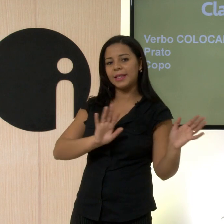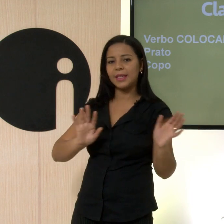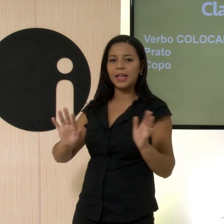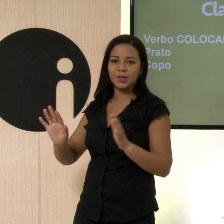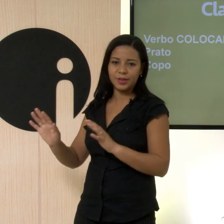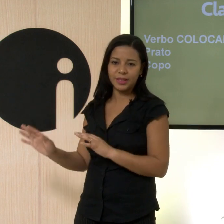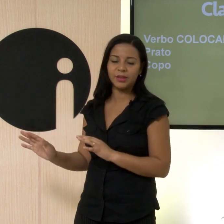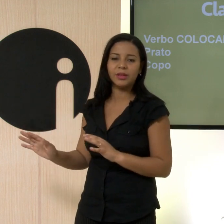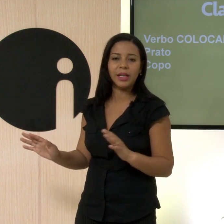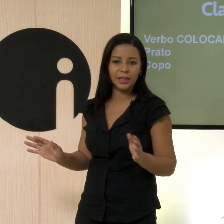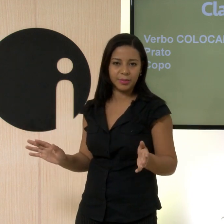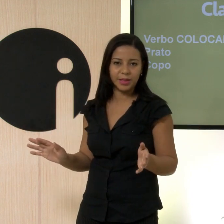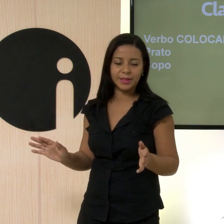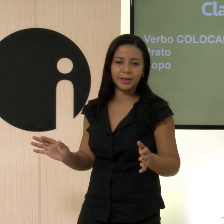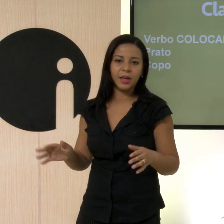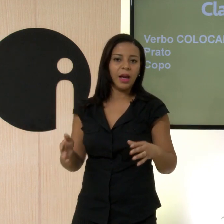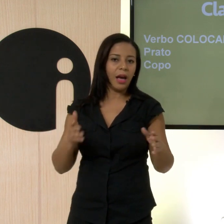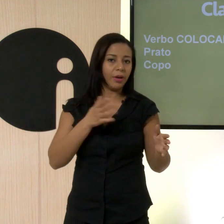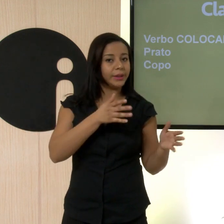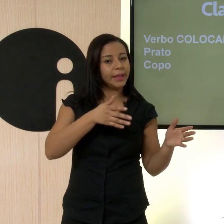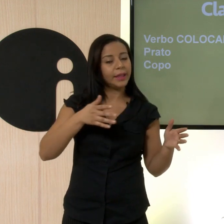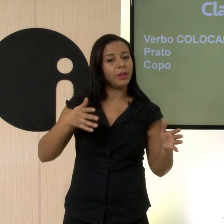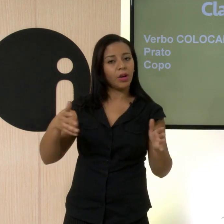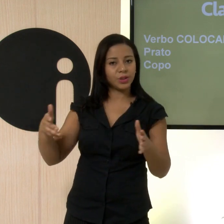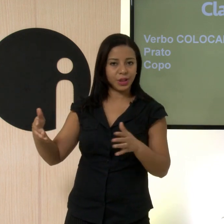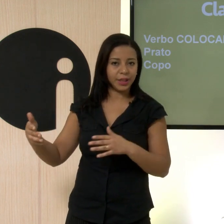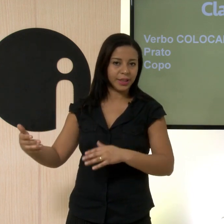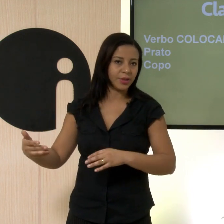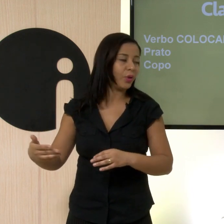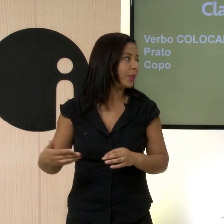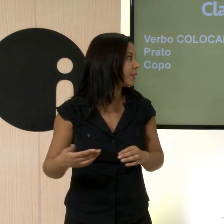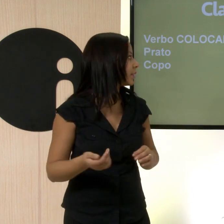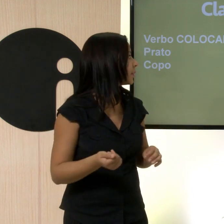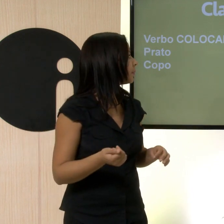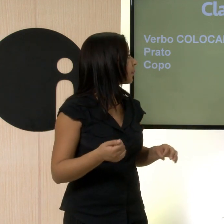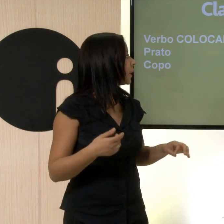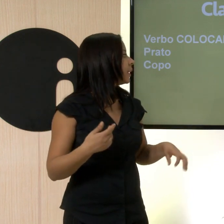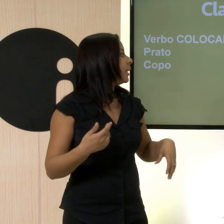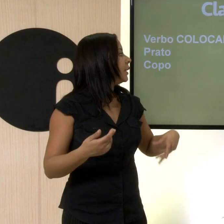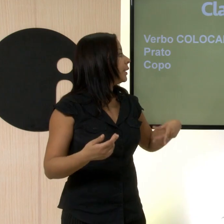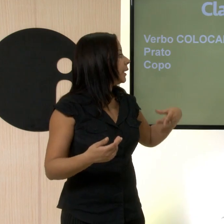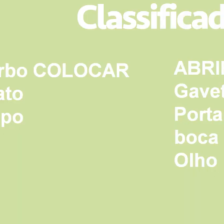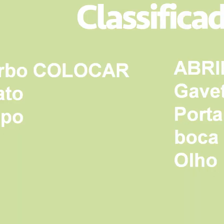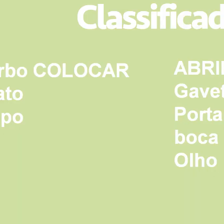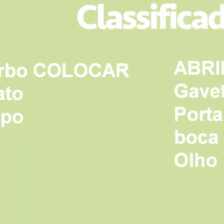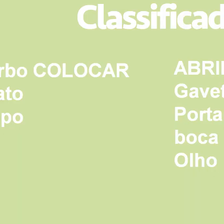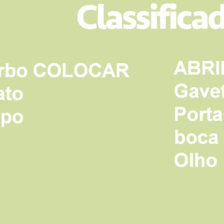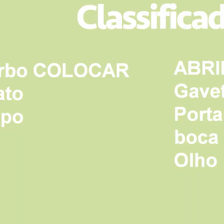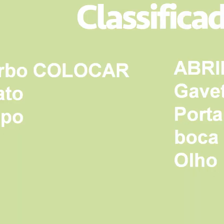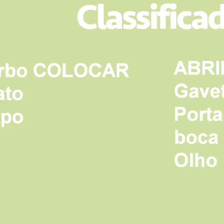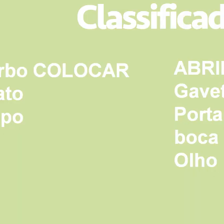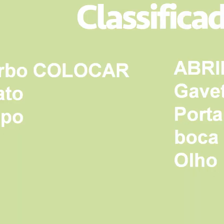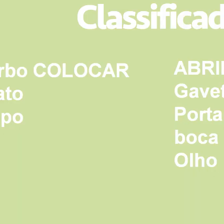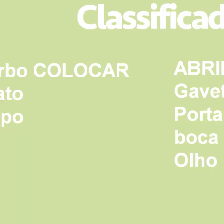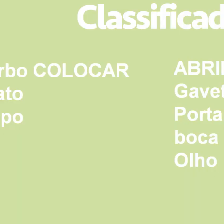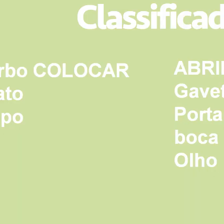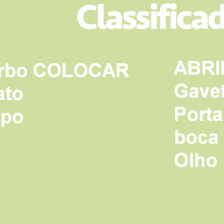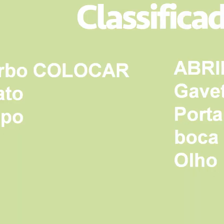esse raciocínio na Libras, a ordem lógica das coisas. No caso, se eu for abrir uma porta, eu vou